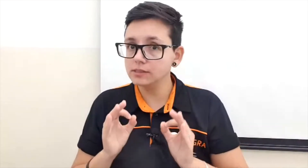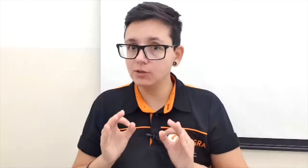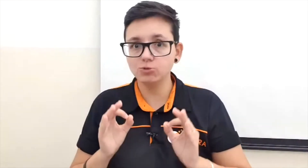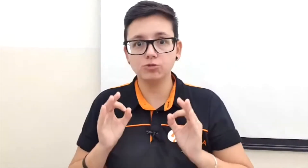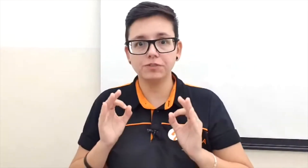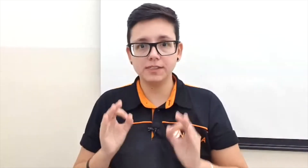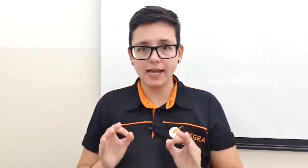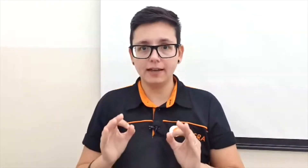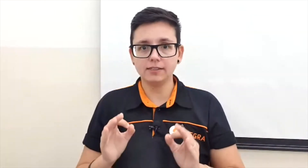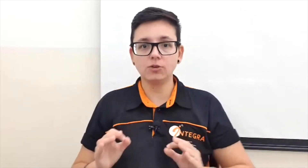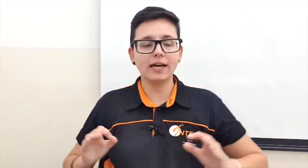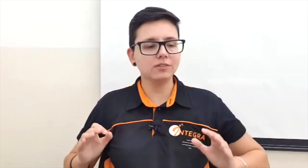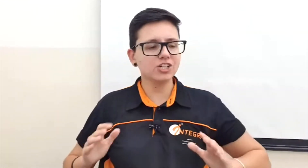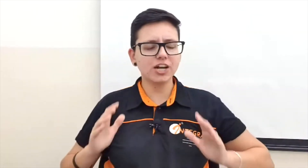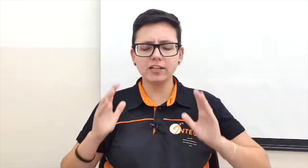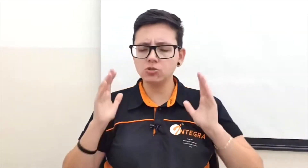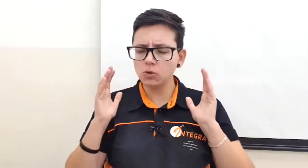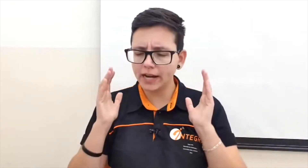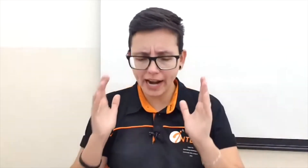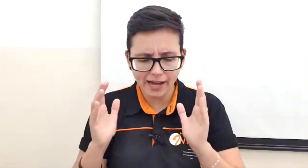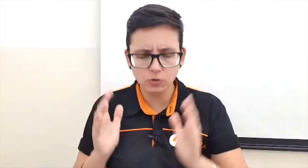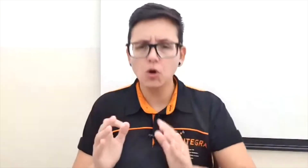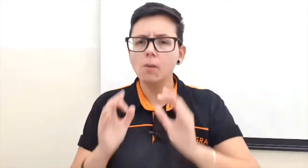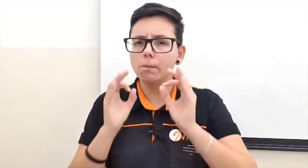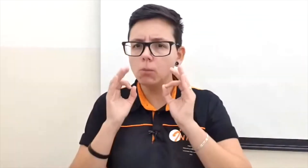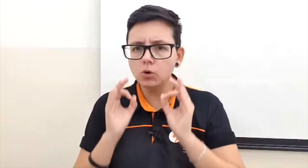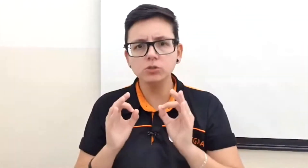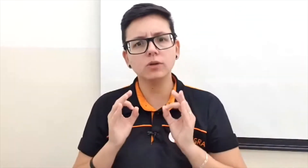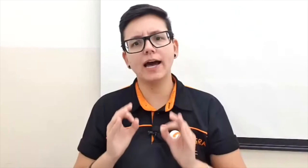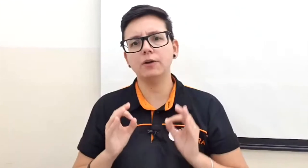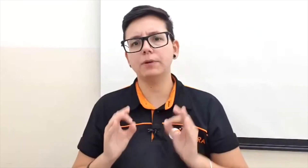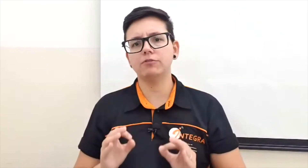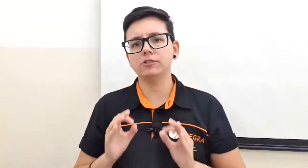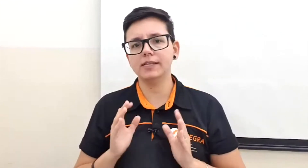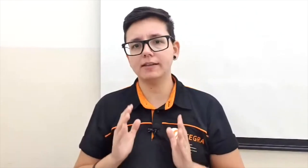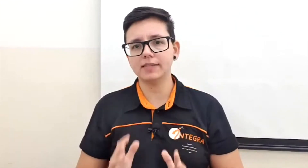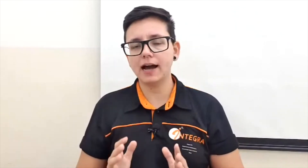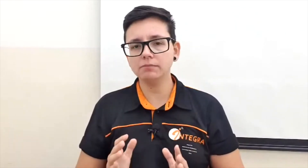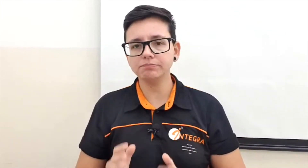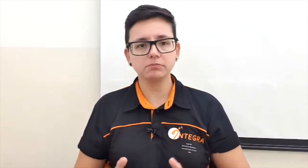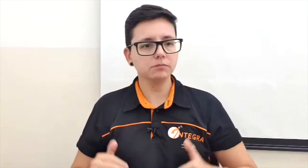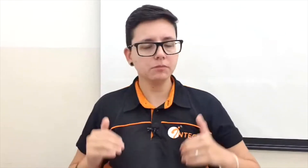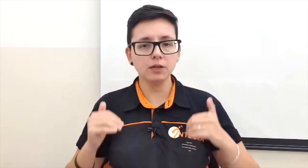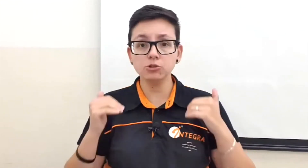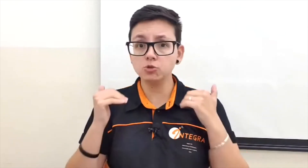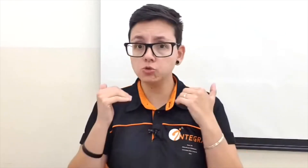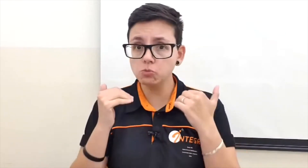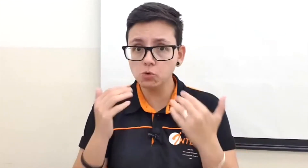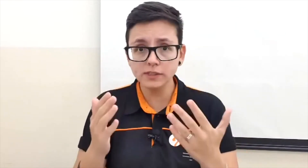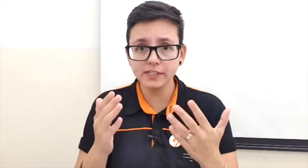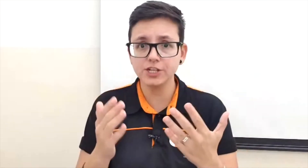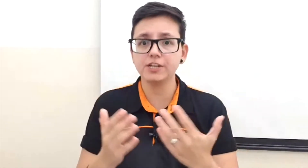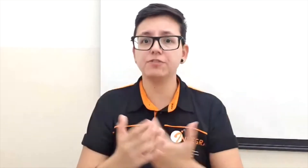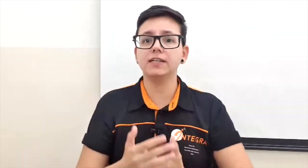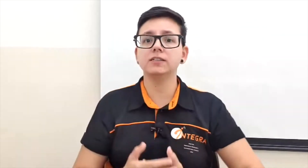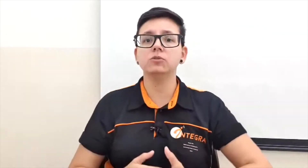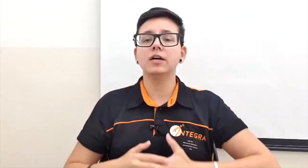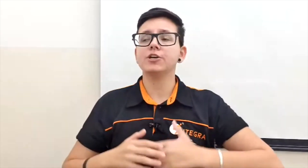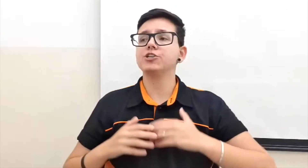são suficientes. Eu quero deixar isso claro, muito claro para você, tá? Eu escuto muita gente falando que já